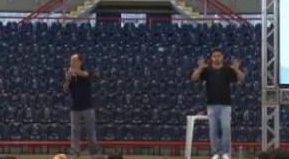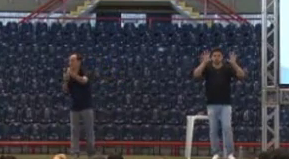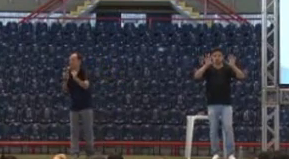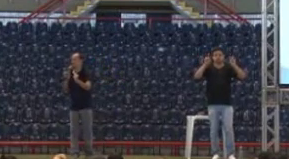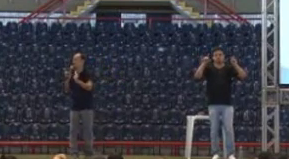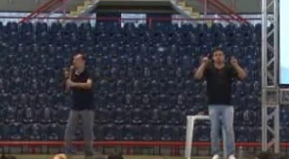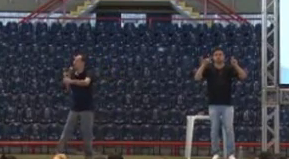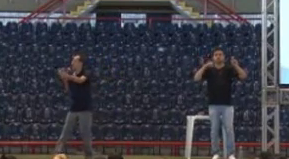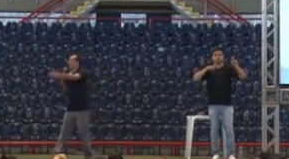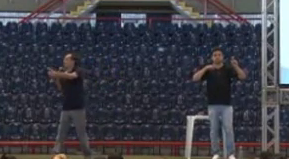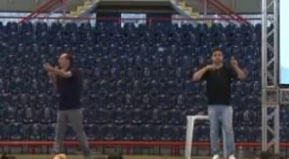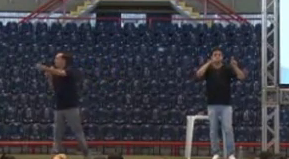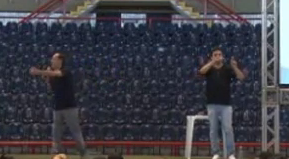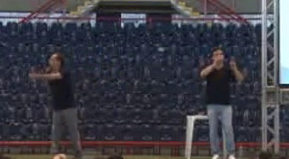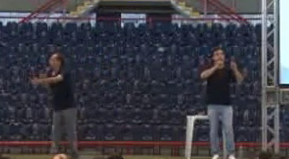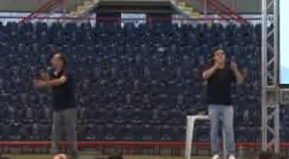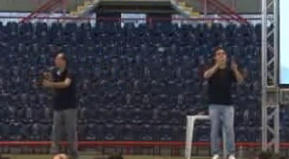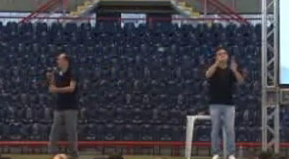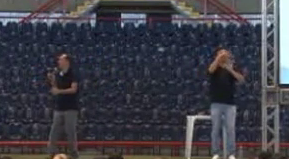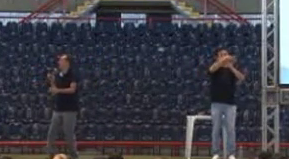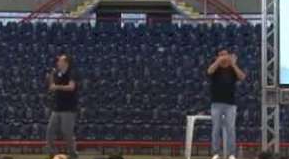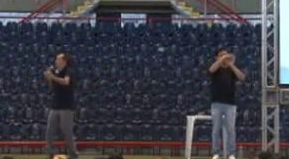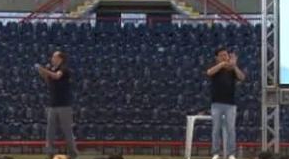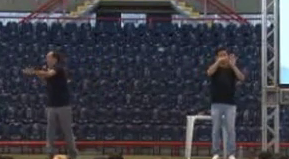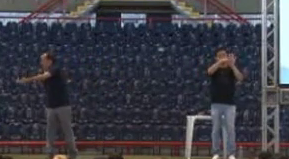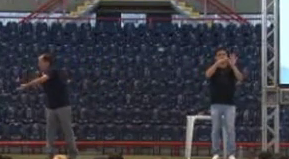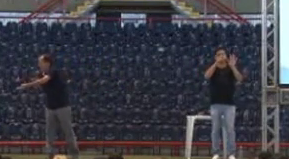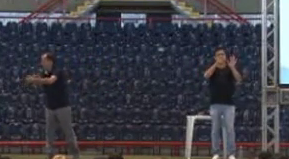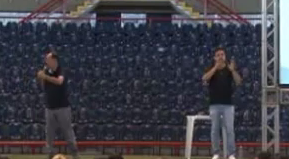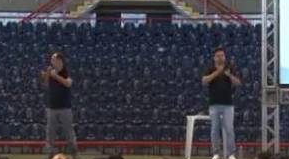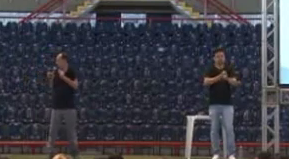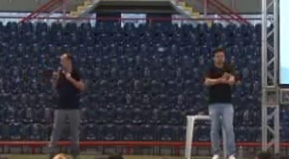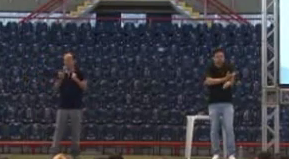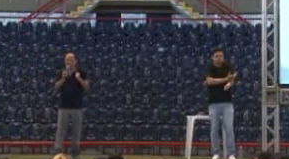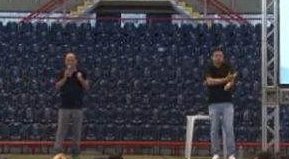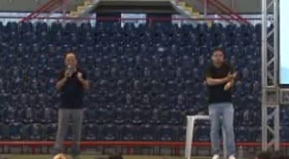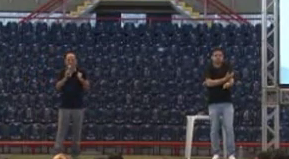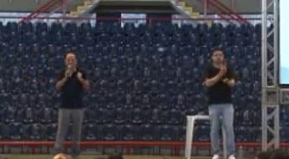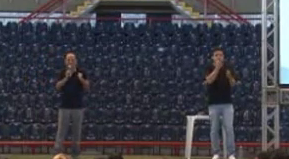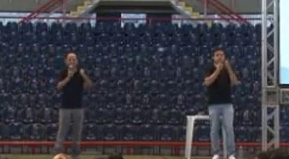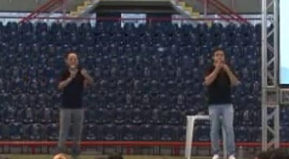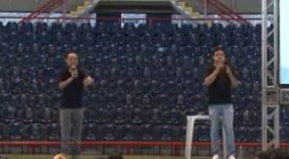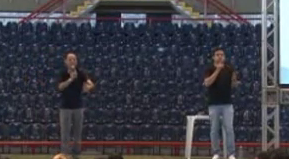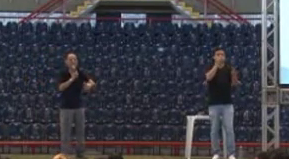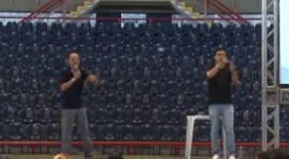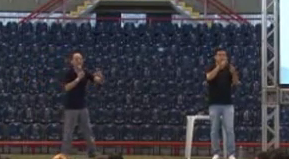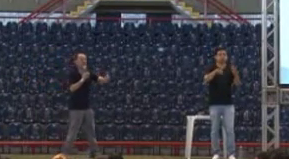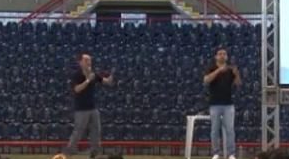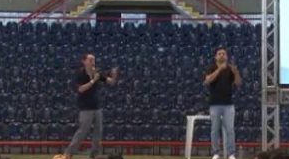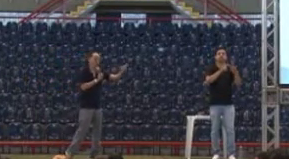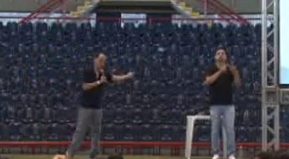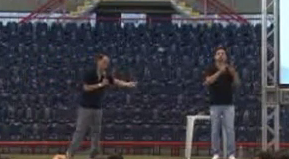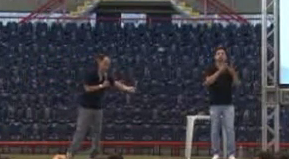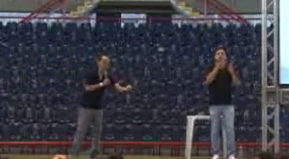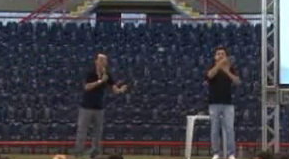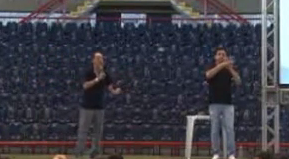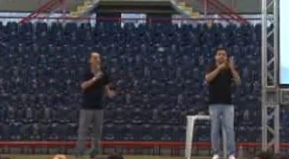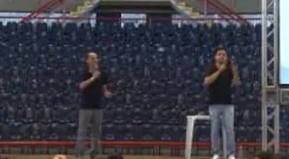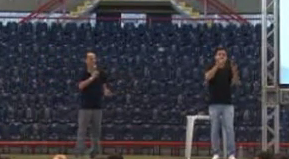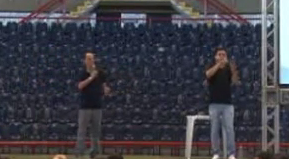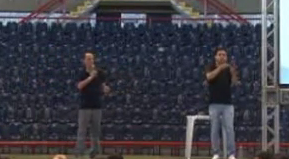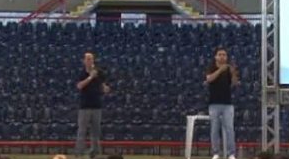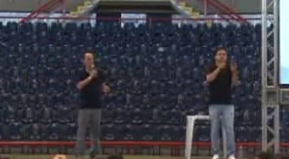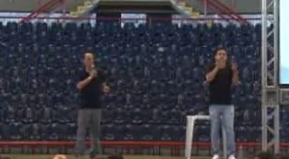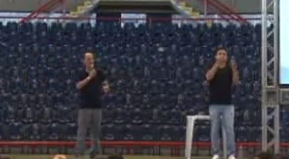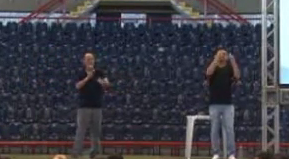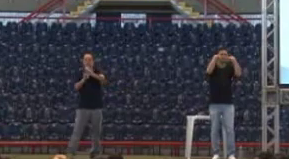outra motivação pode ser um texto a intenção de emocionar um texto na intenção de comover